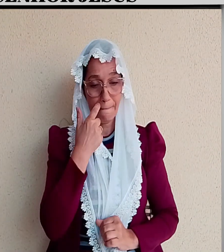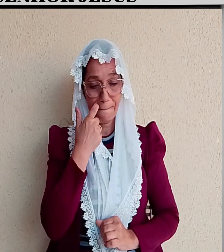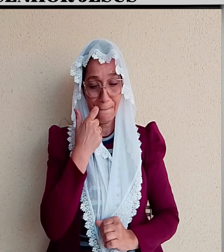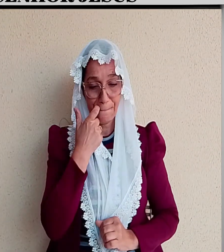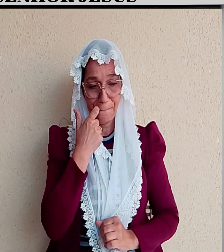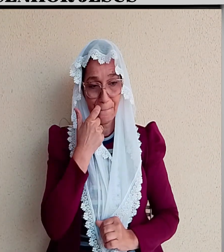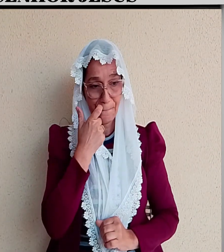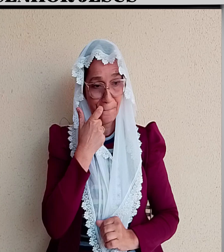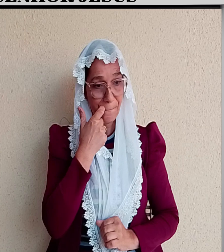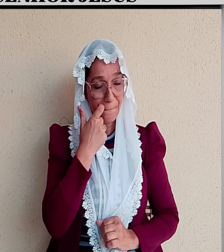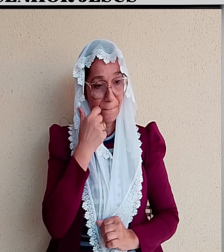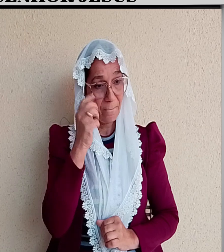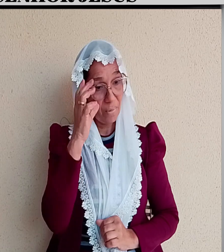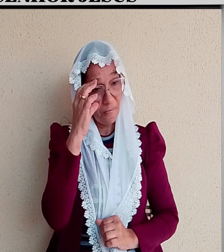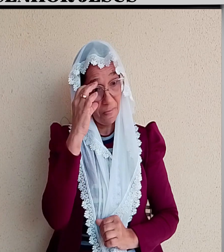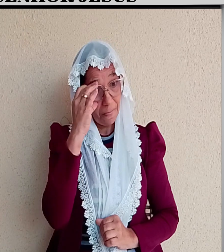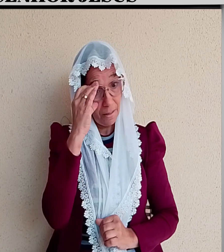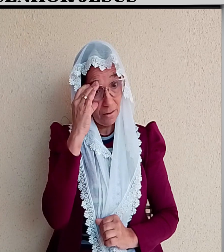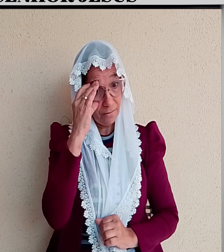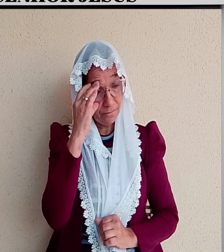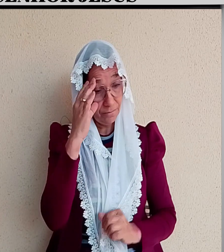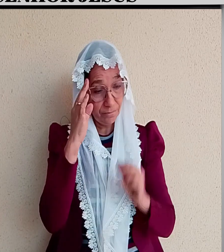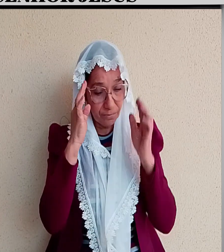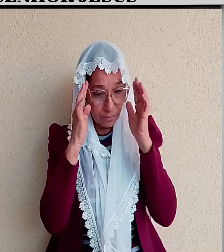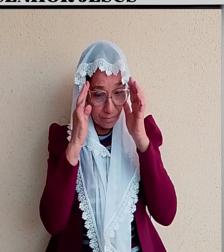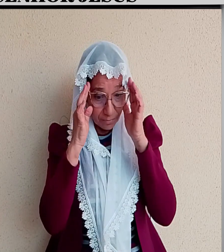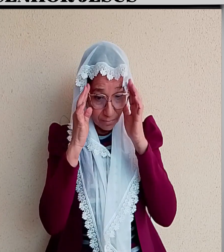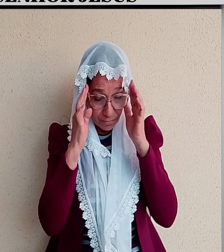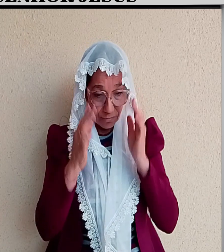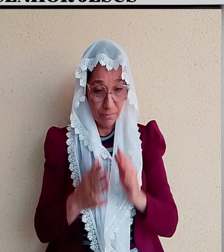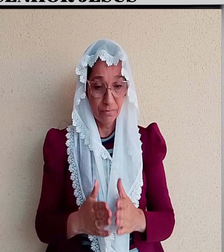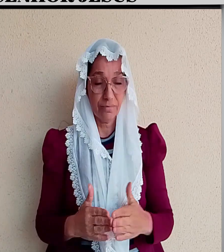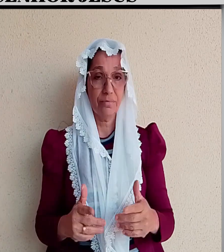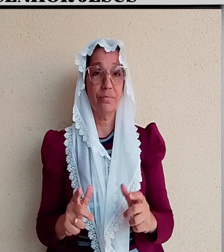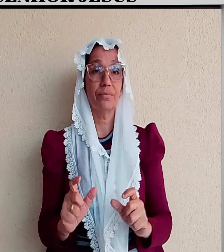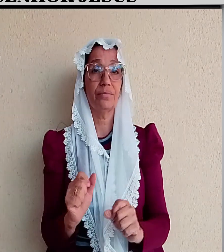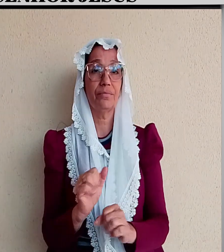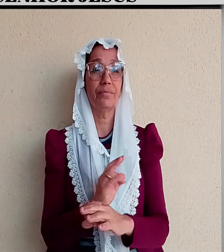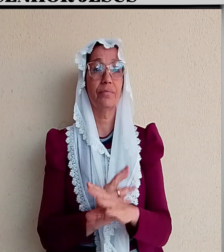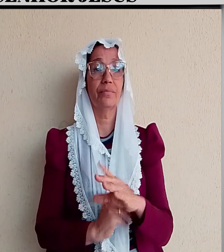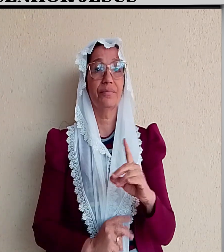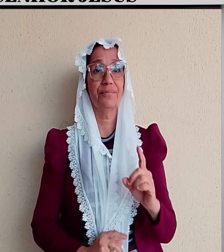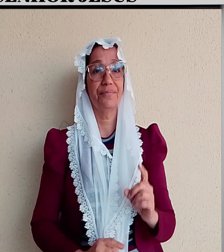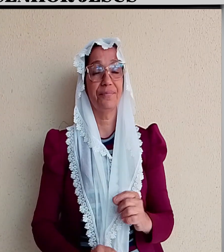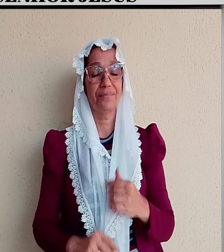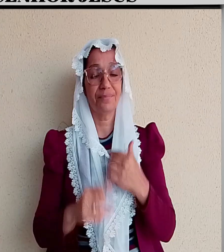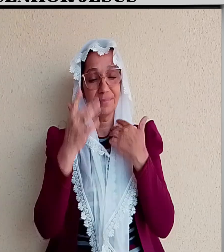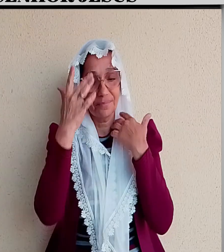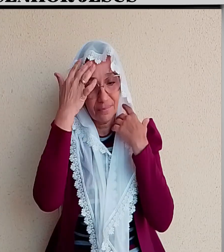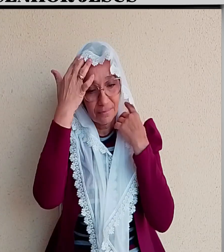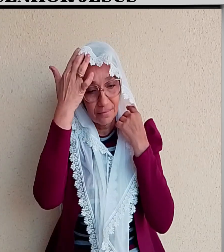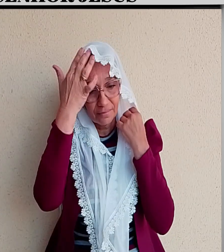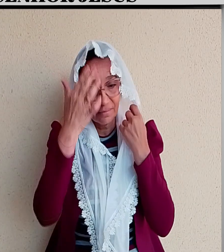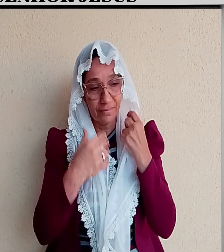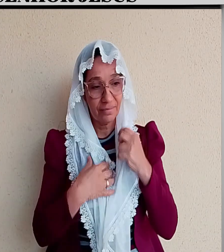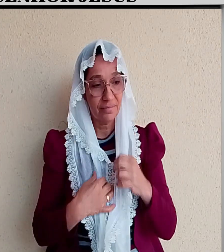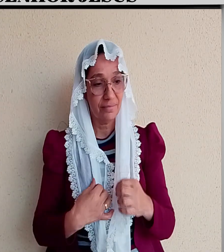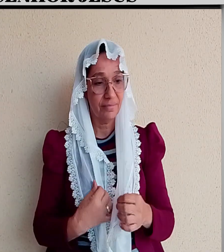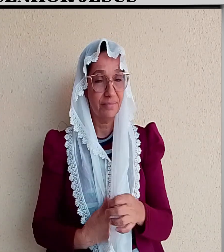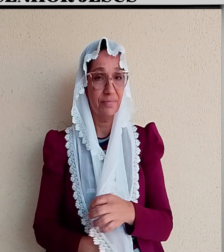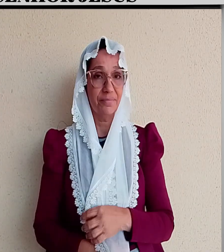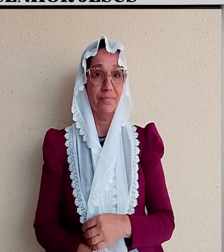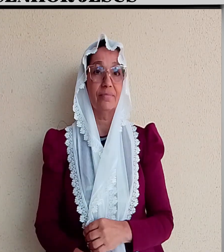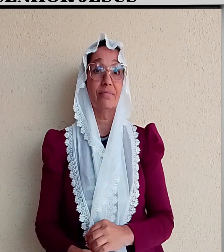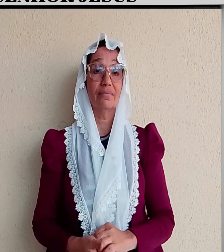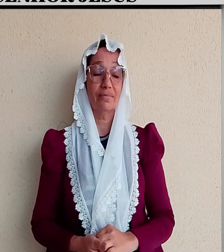a Jesus. Ele vai declarar, aleluia, Jesus. Mas para vós, o meu nome,